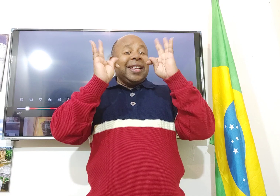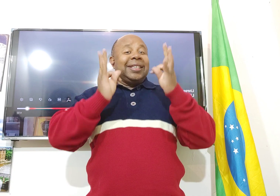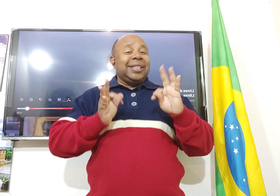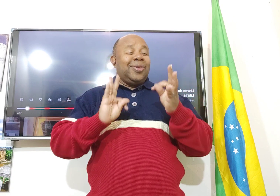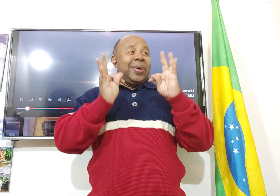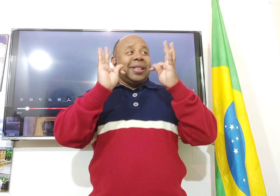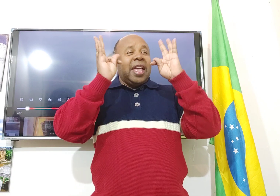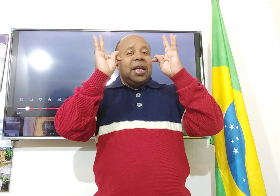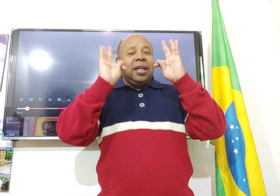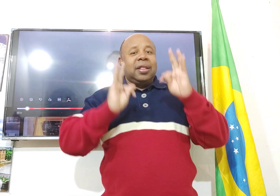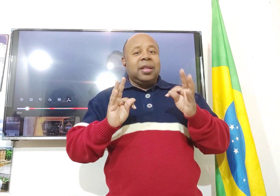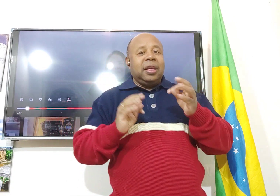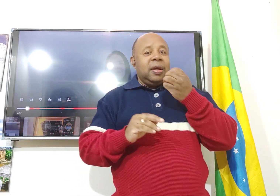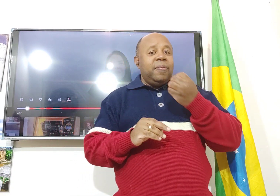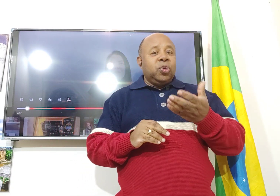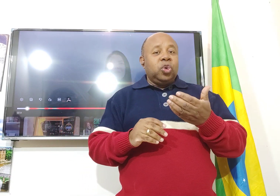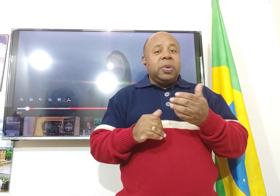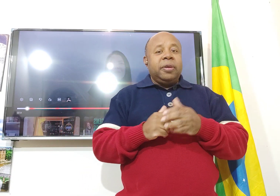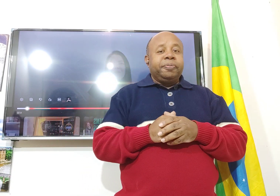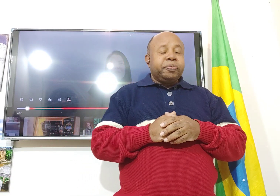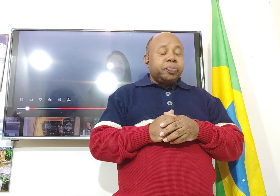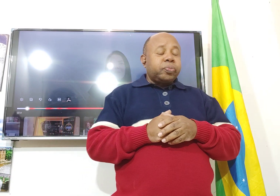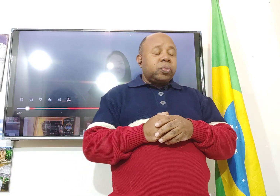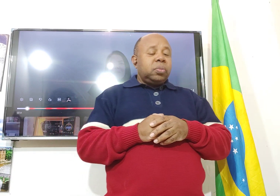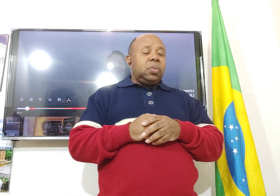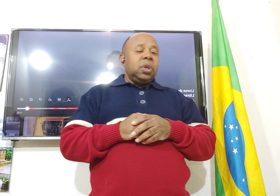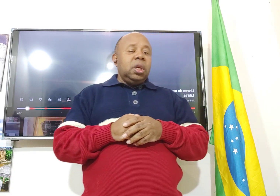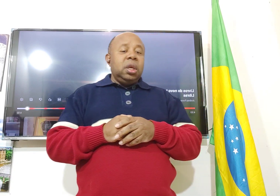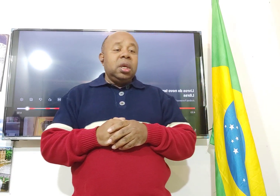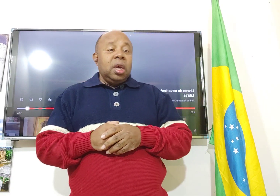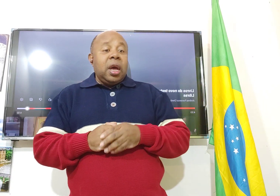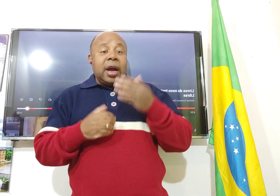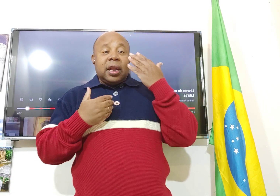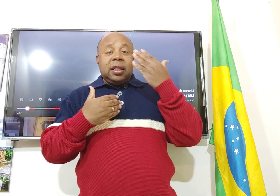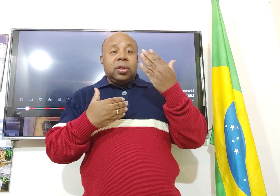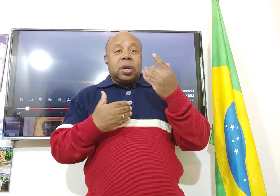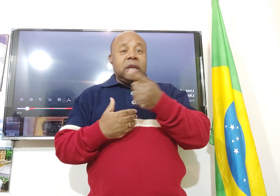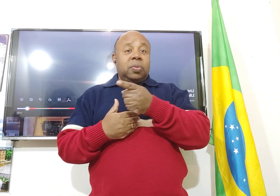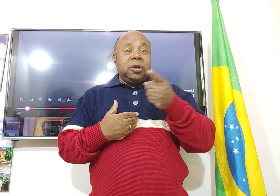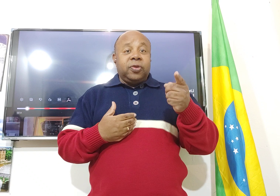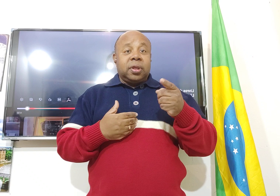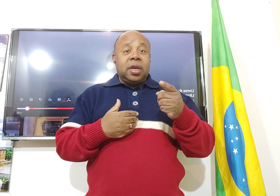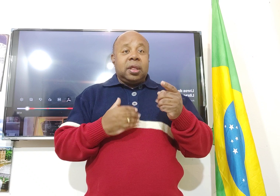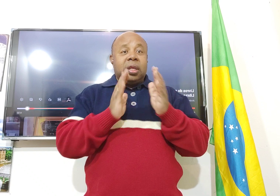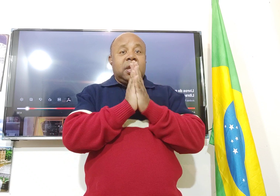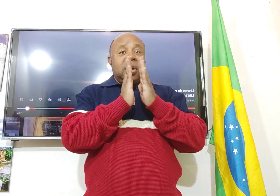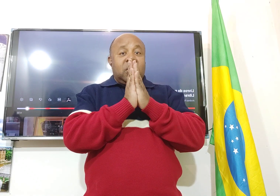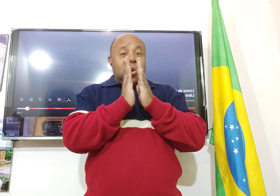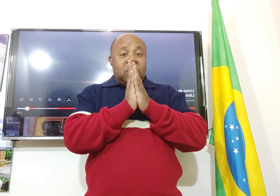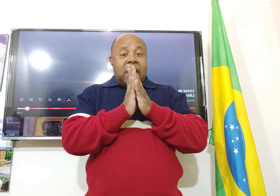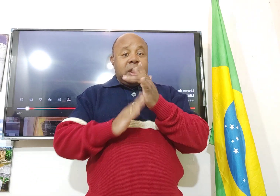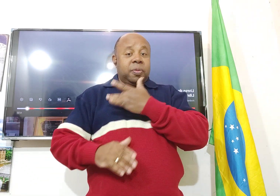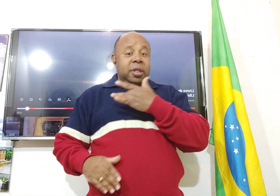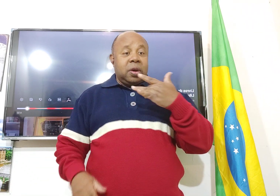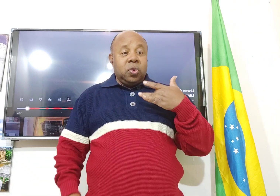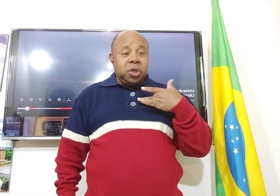técnicas aí. Tudo bem? E agradeço a cada um de vocês que oraram por minha saúde.